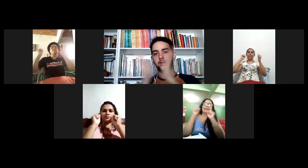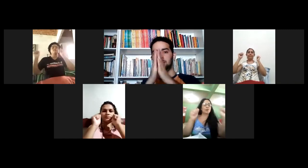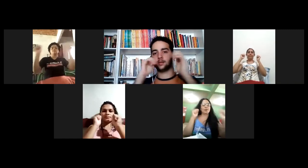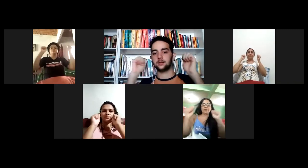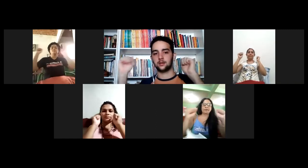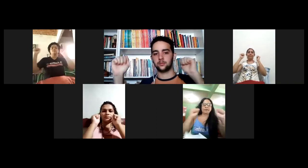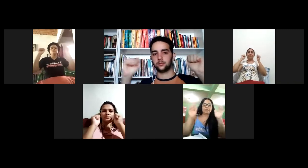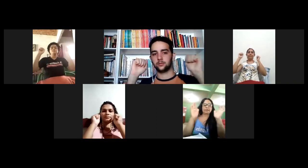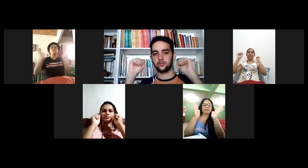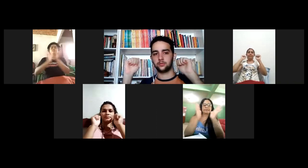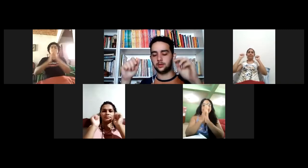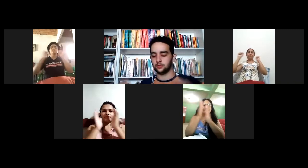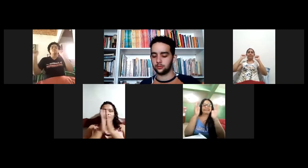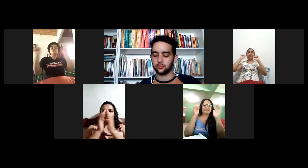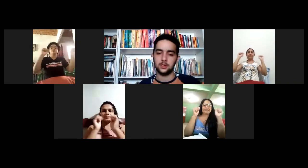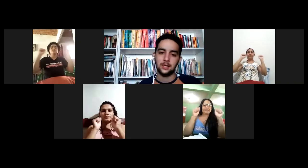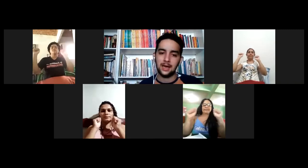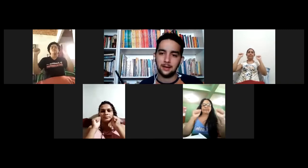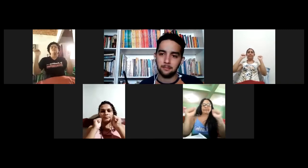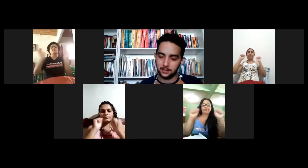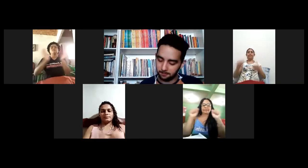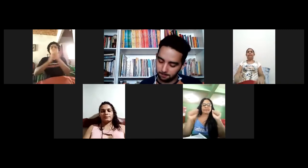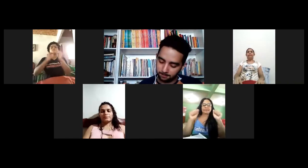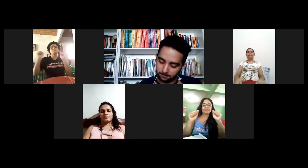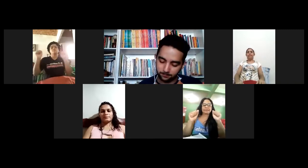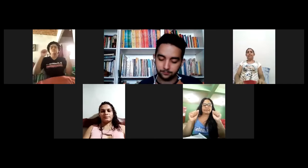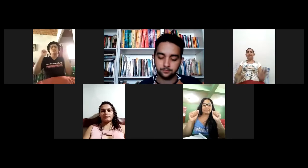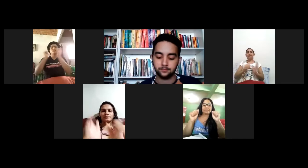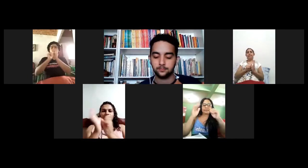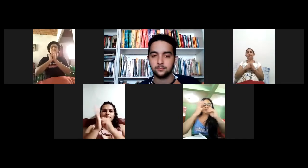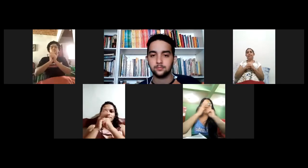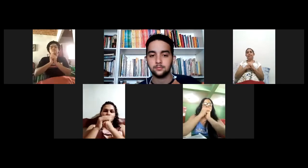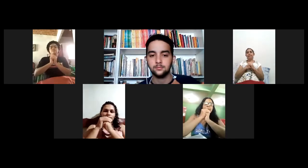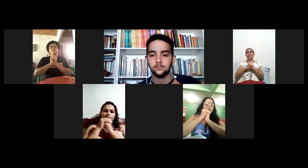o aleluia, isso, e amém.